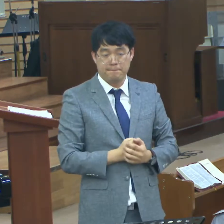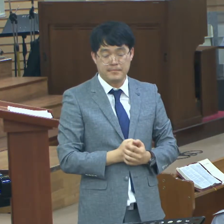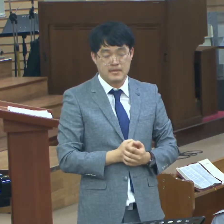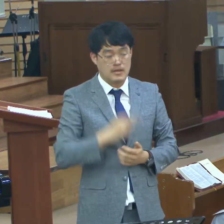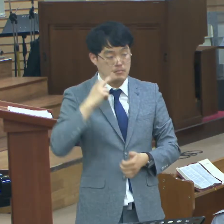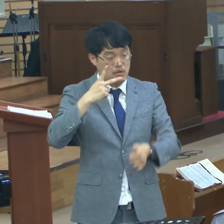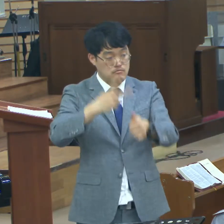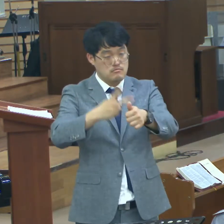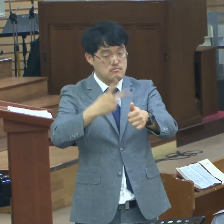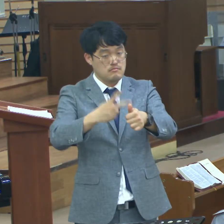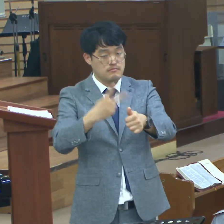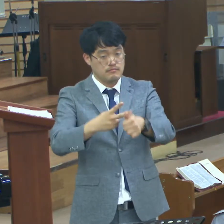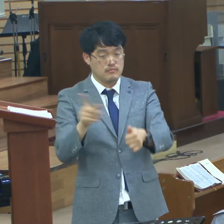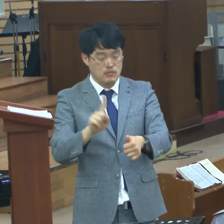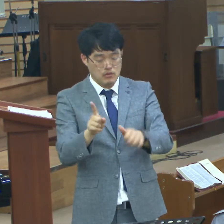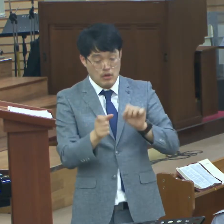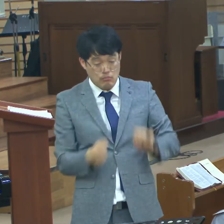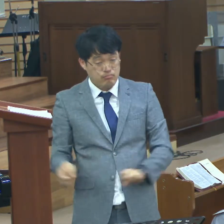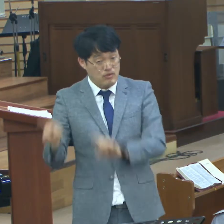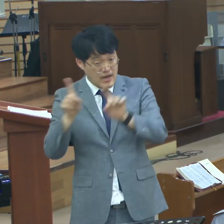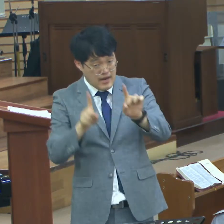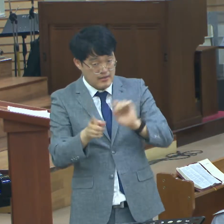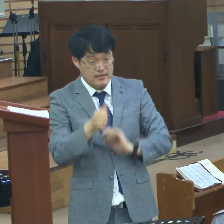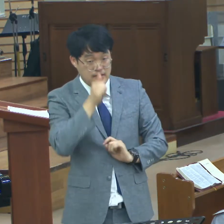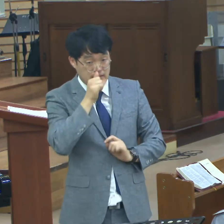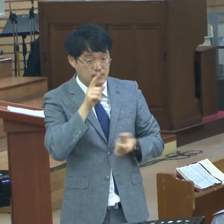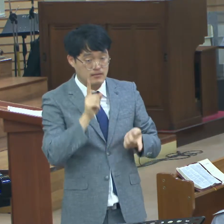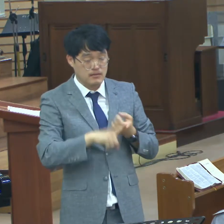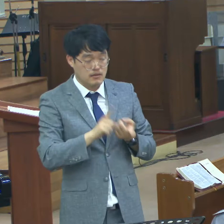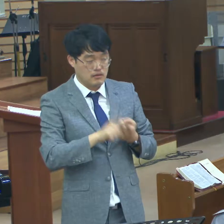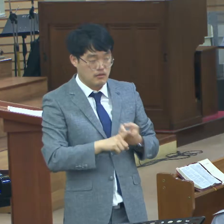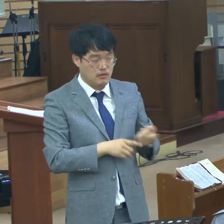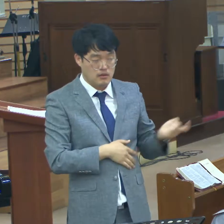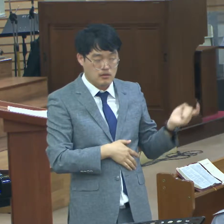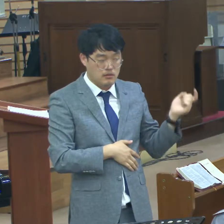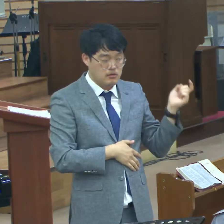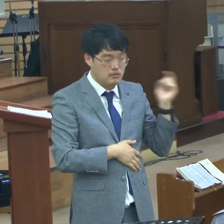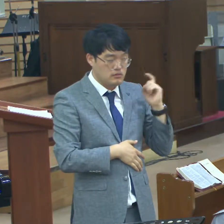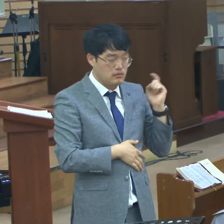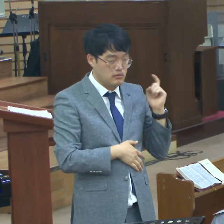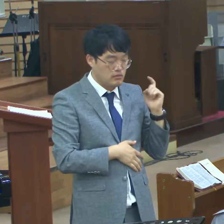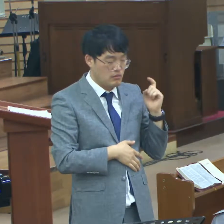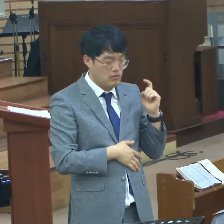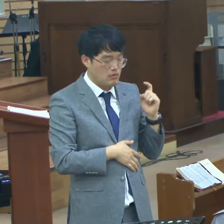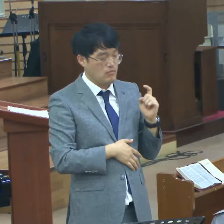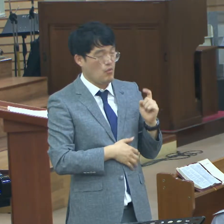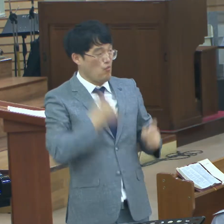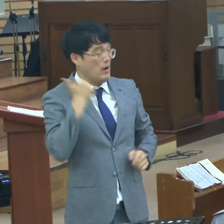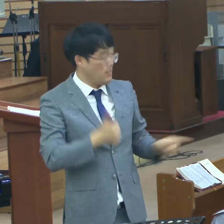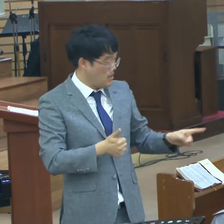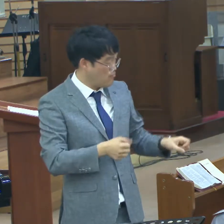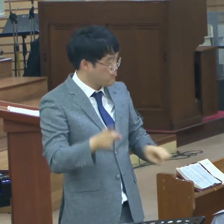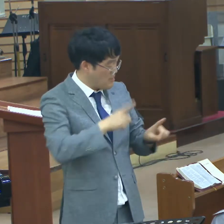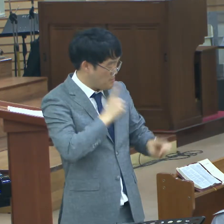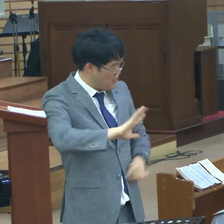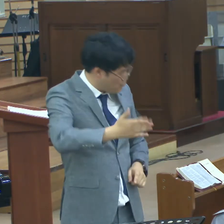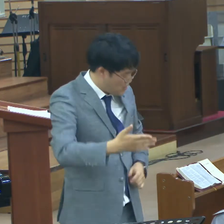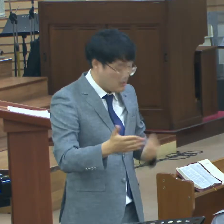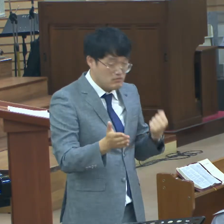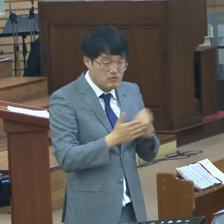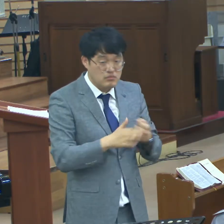바울은 부활이 있다는 얘기를 듣고 너무나 분노가 났어요. 그래서 예수 믿는 사람들 잡아다 가뒀어요.